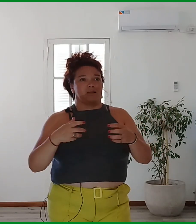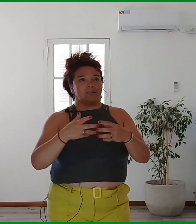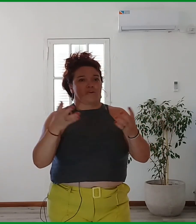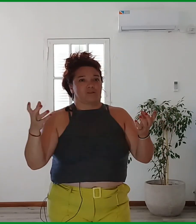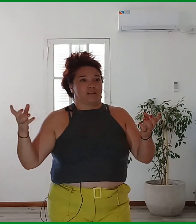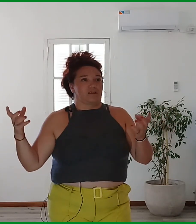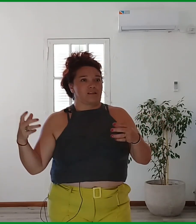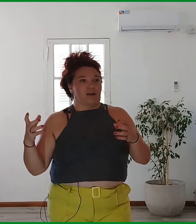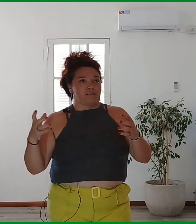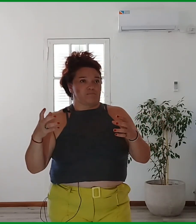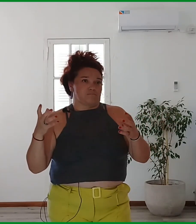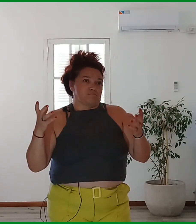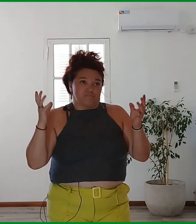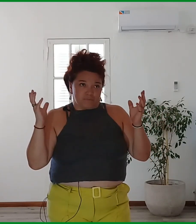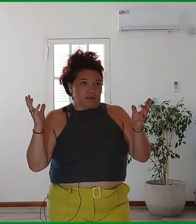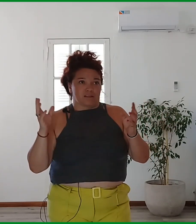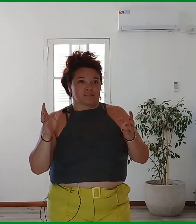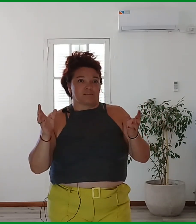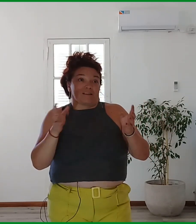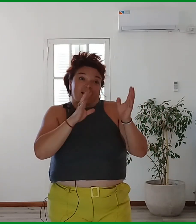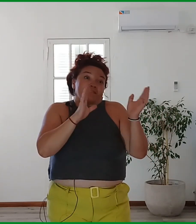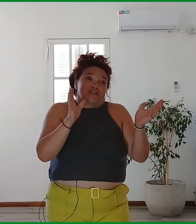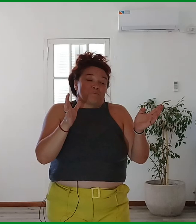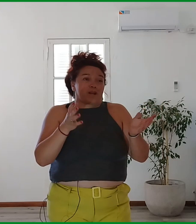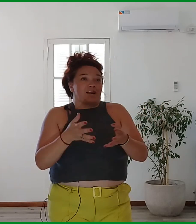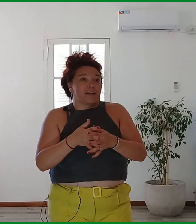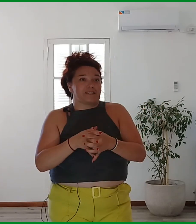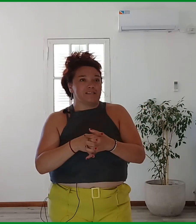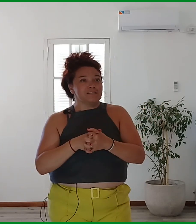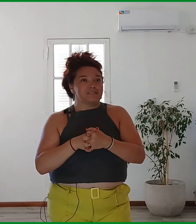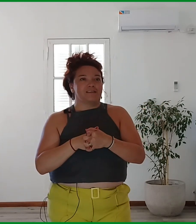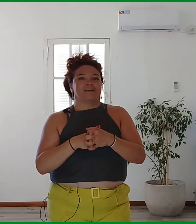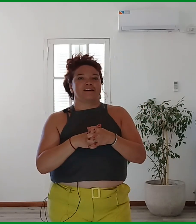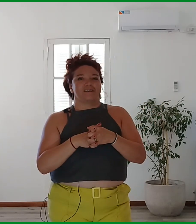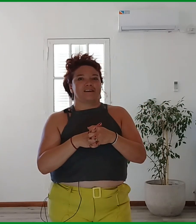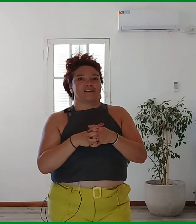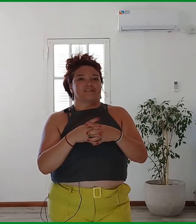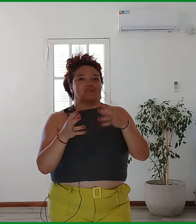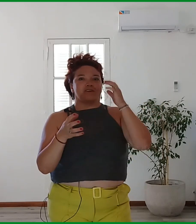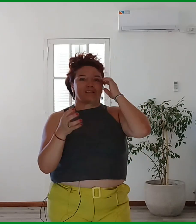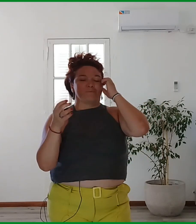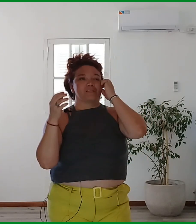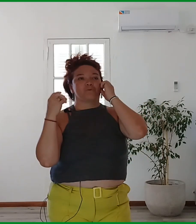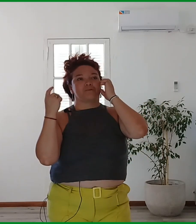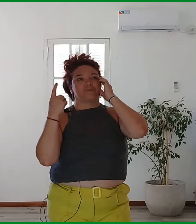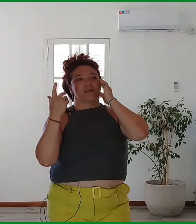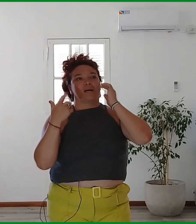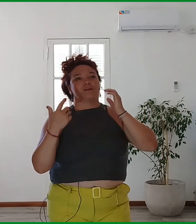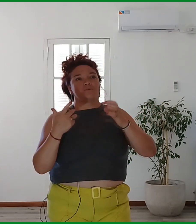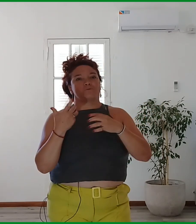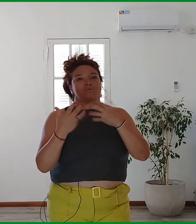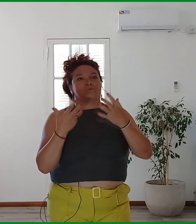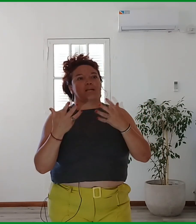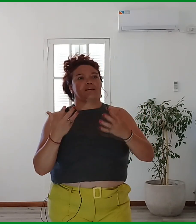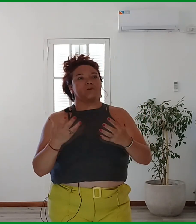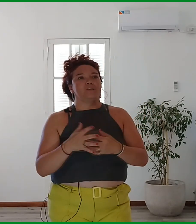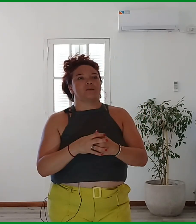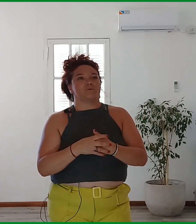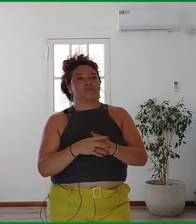de cotidianeidad, que hasta antes del mural era gris, sino que también te modifica algo en tu calidad de vida, en tu estilo